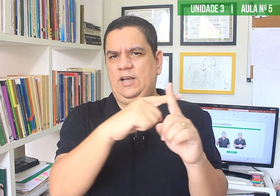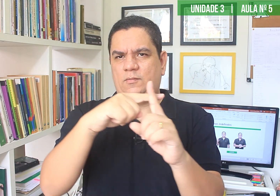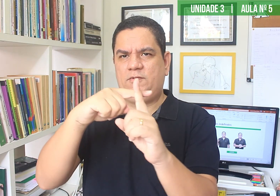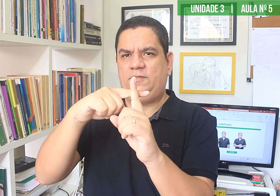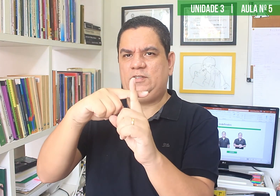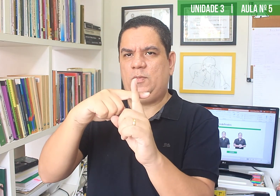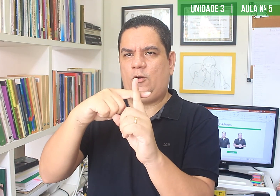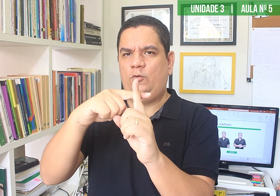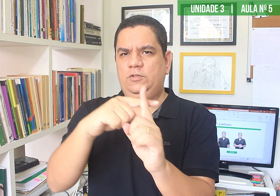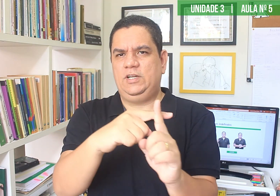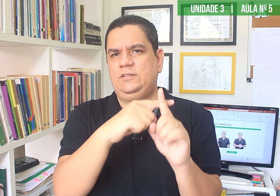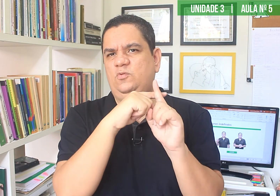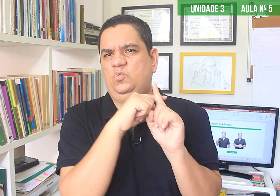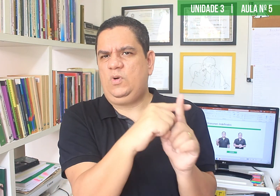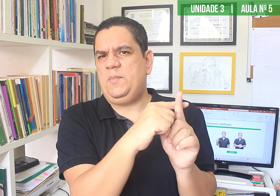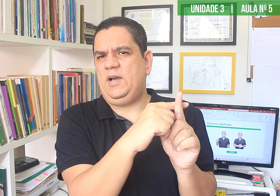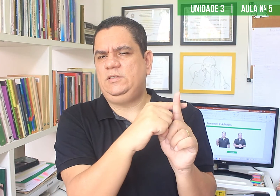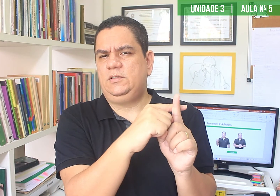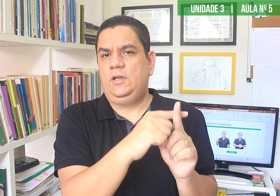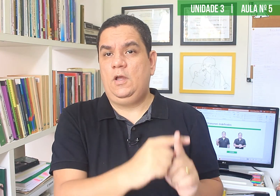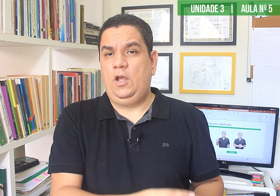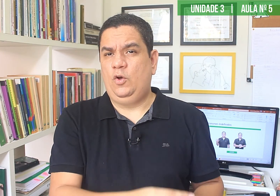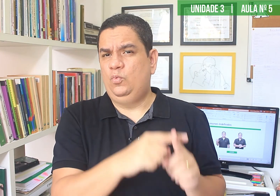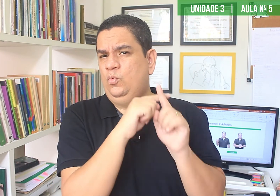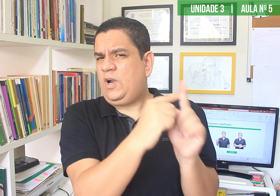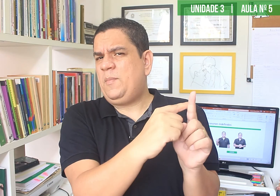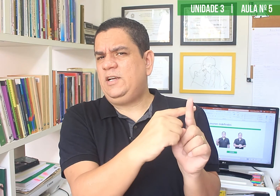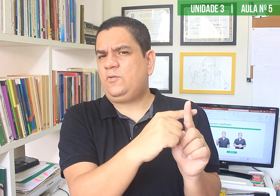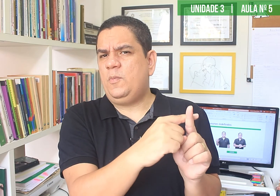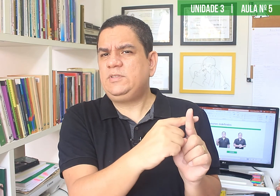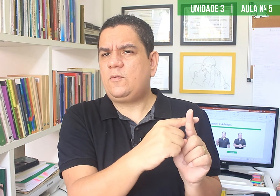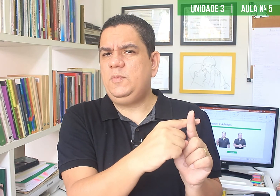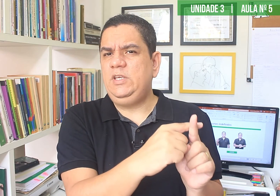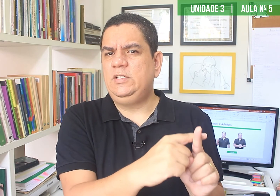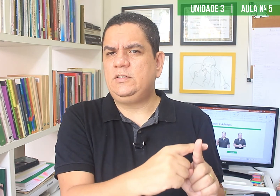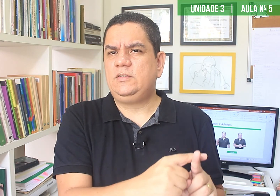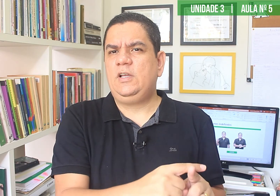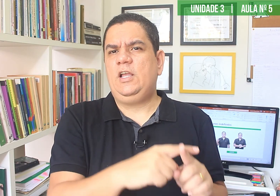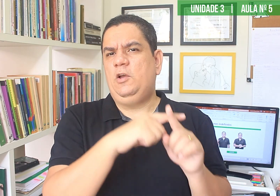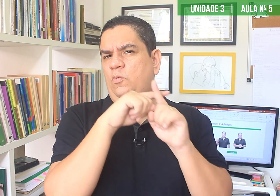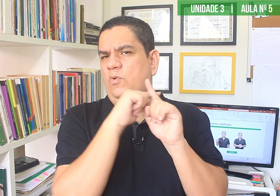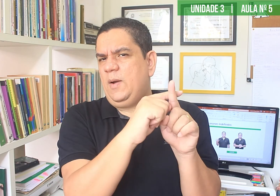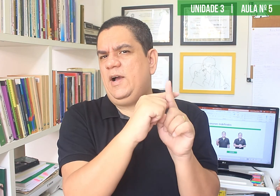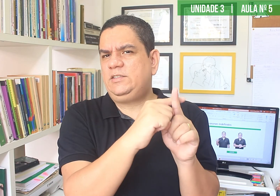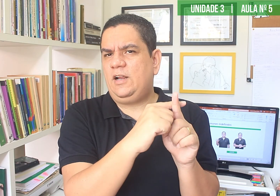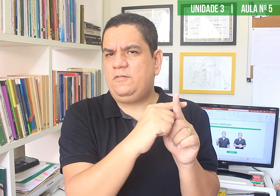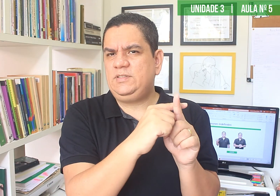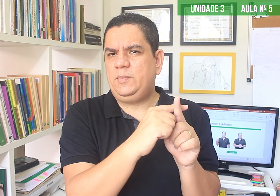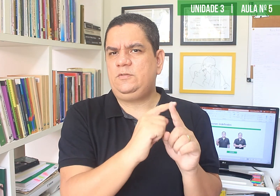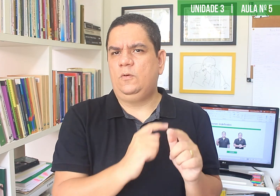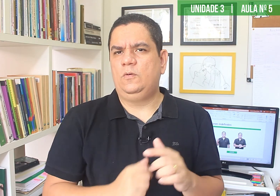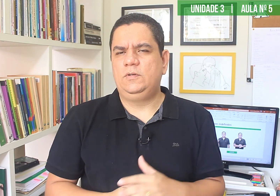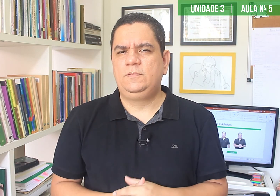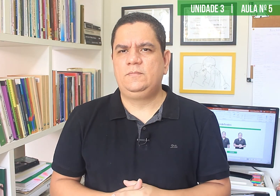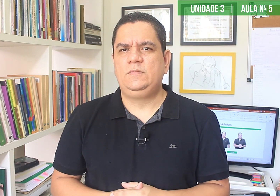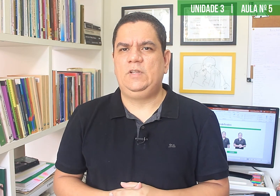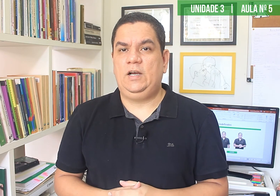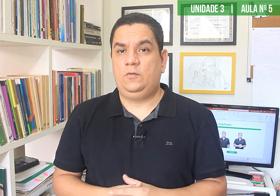Como se tivesse uma cruz, né? Nunca mais. Eu nunca mais como essa comida. Eu nunca mais quero ver essa pessoa. Tá? Ou